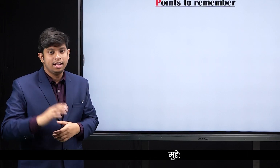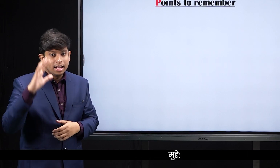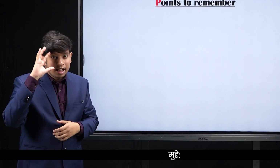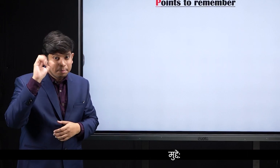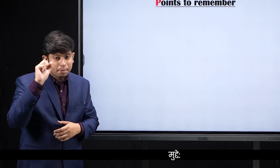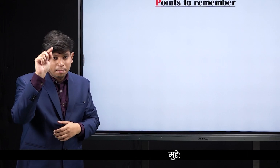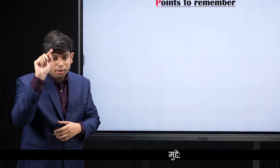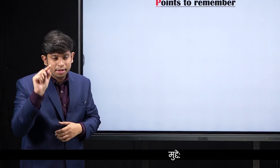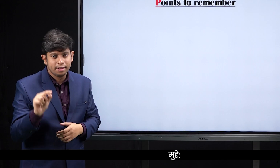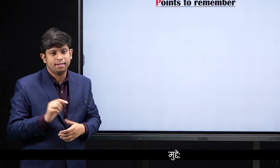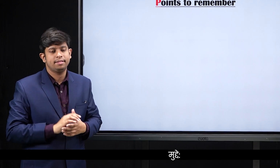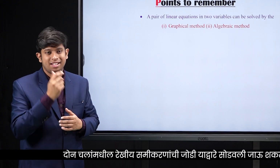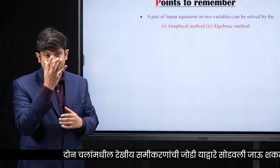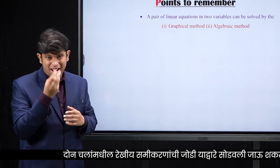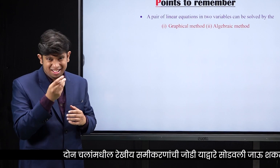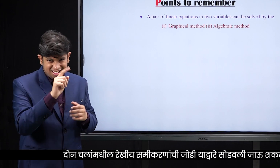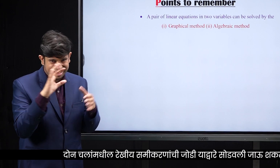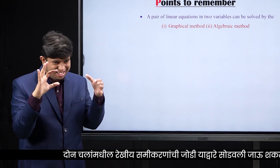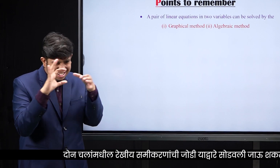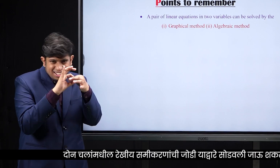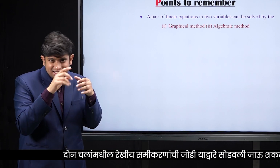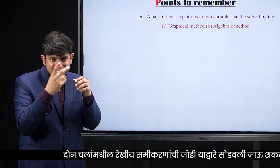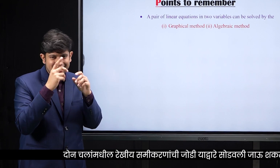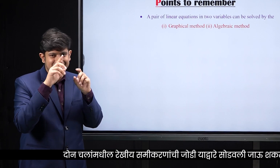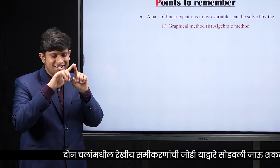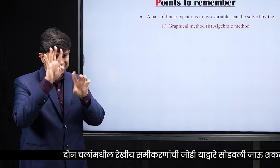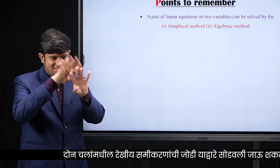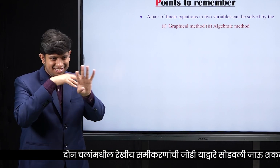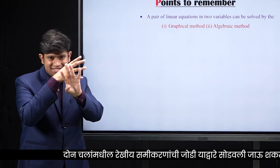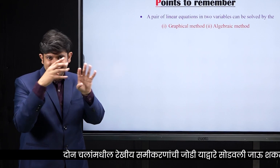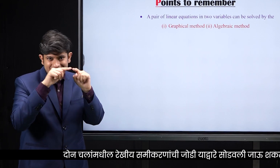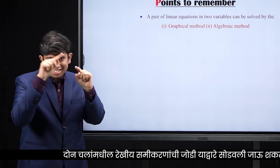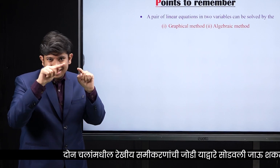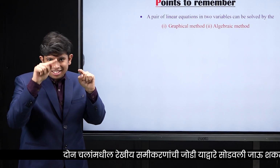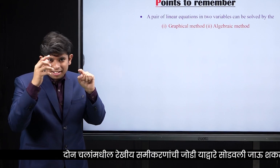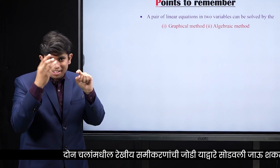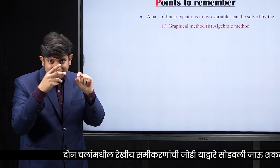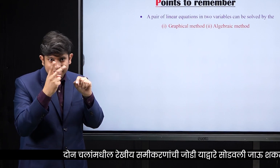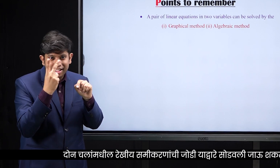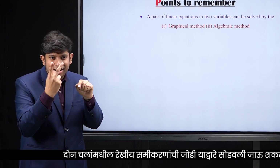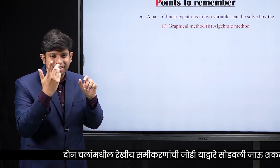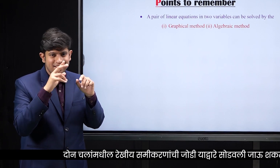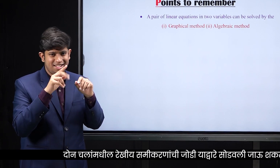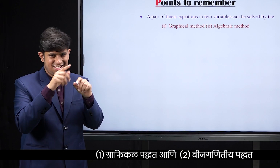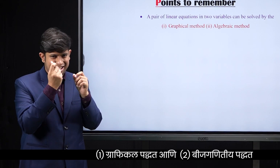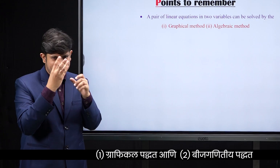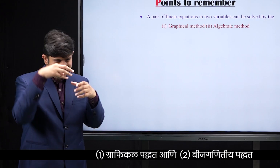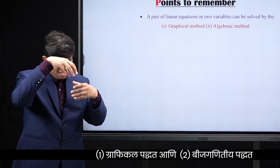मुद्दे. 2 चलांमधील रेखीय समीकरणांची जोडी याद्वारे सोडवली जाऊ शकते. 1